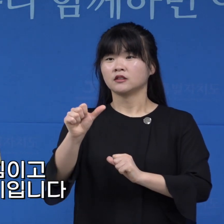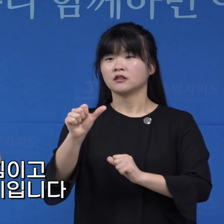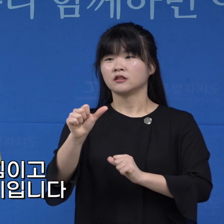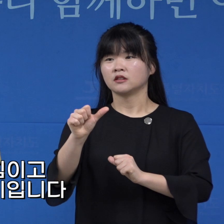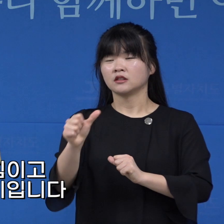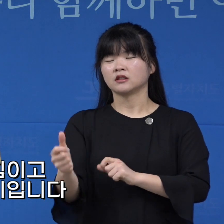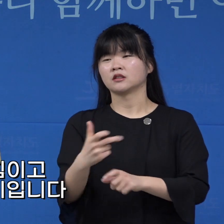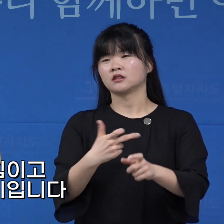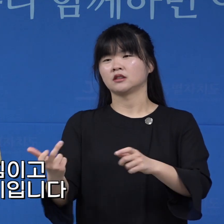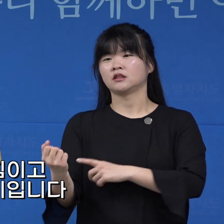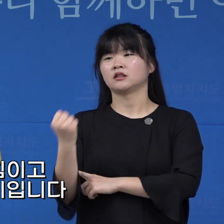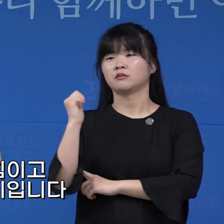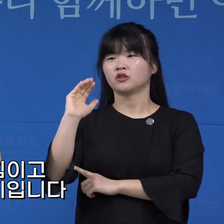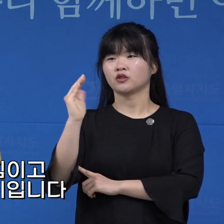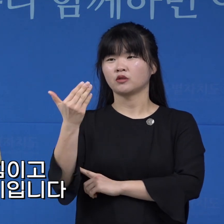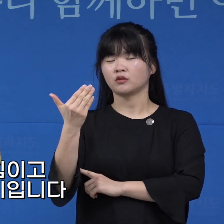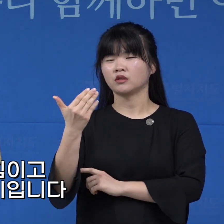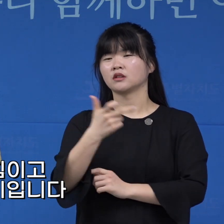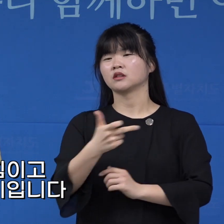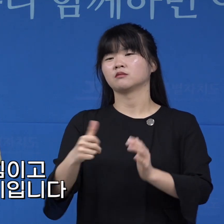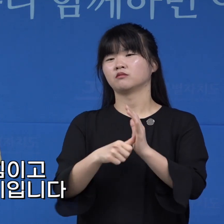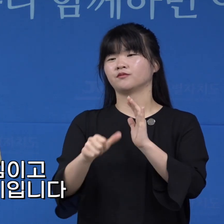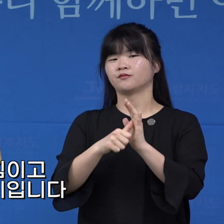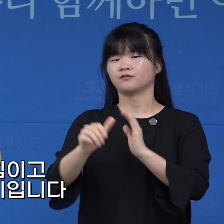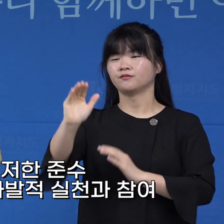힘이고 가장 큰 무기입니다.